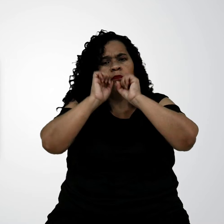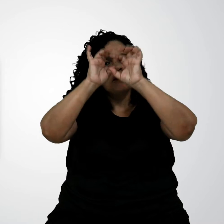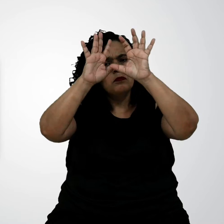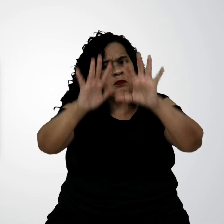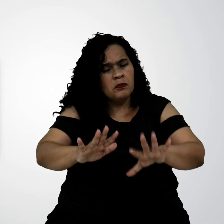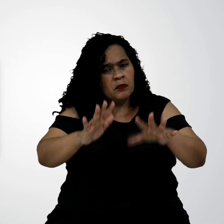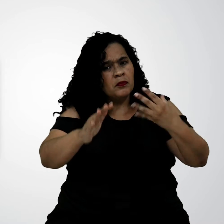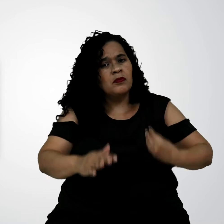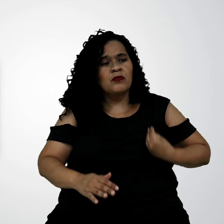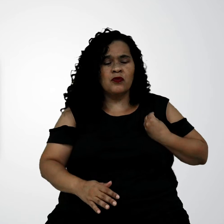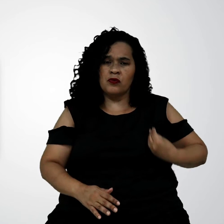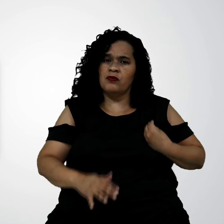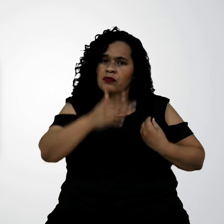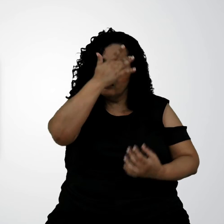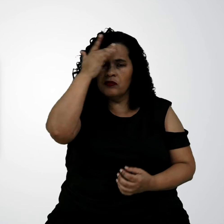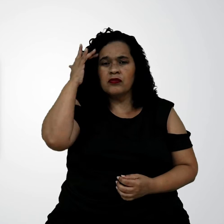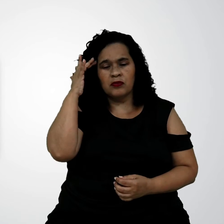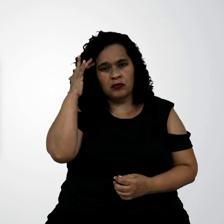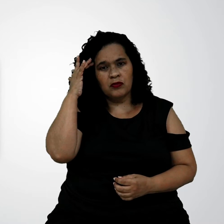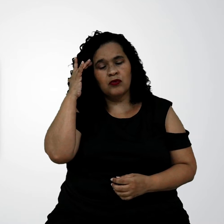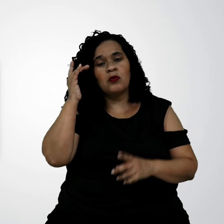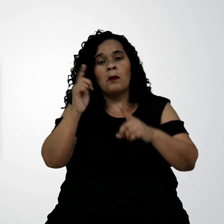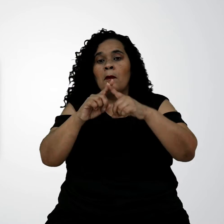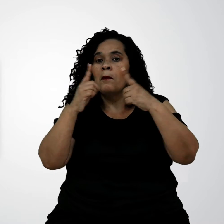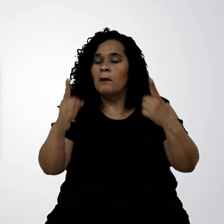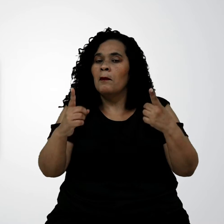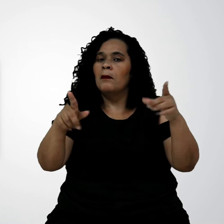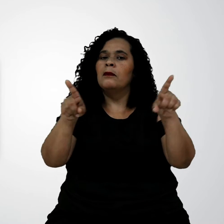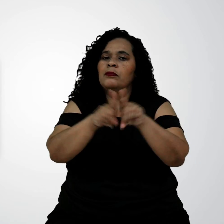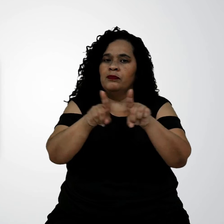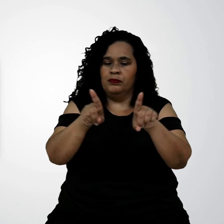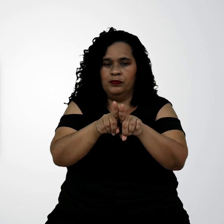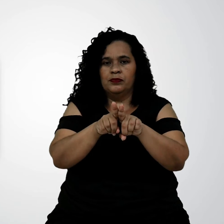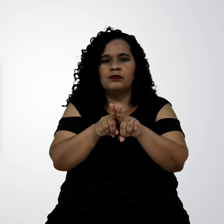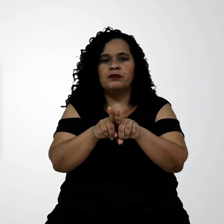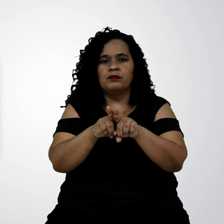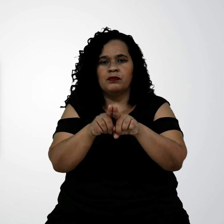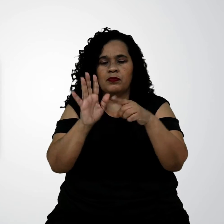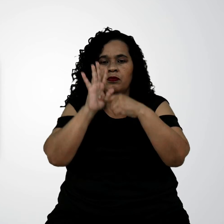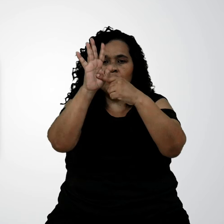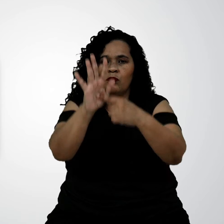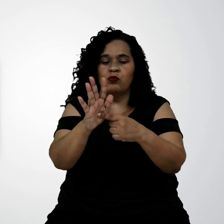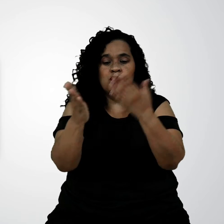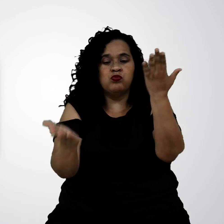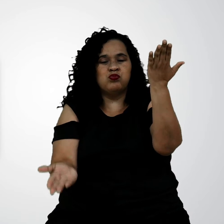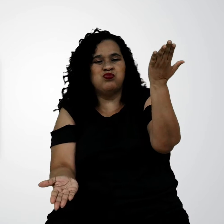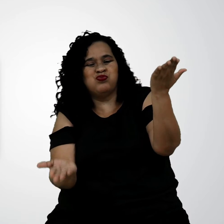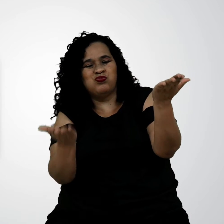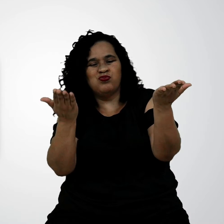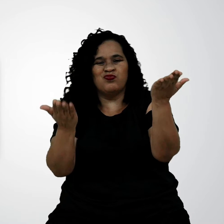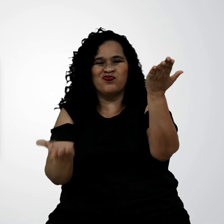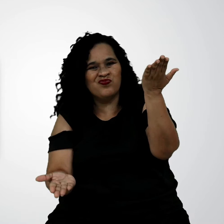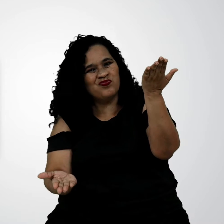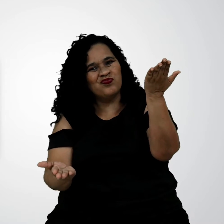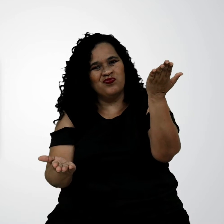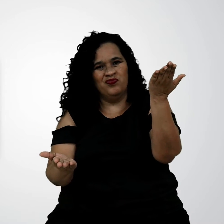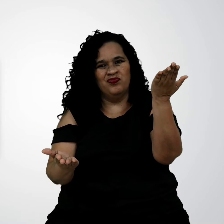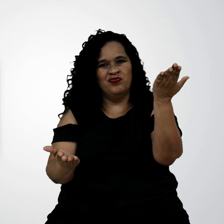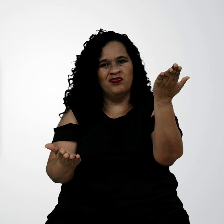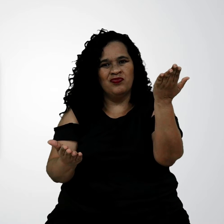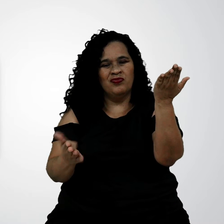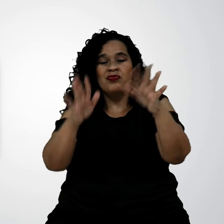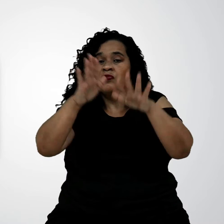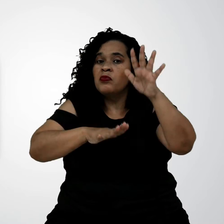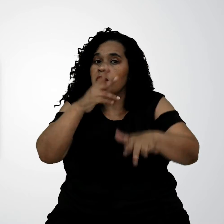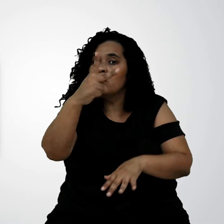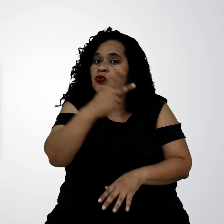na sua vida, mas ele pode também trazer desequilíbrio, depende de você, do jeito que você lida com o dinheiro, do jeito